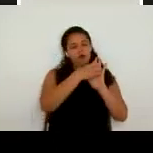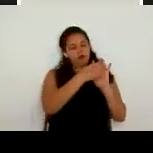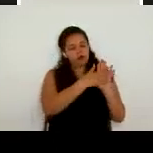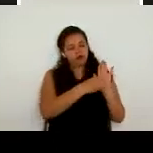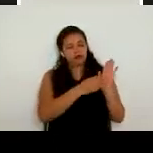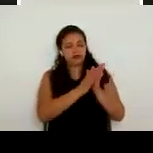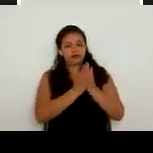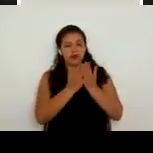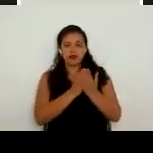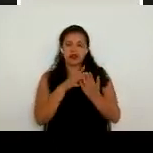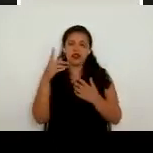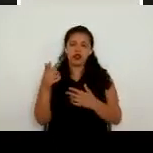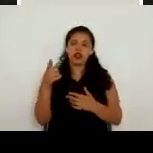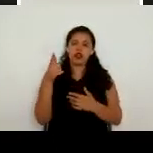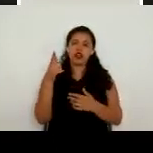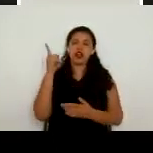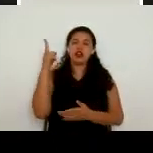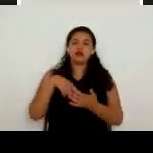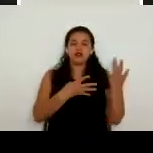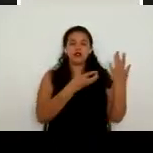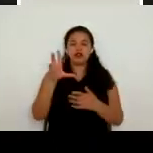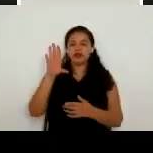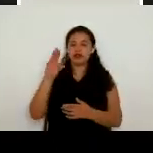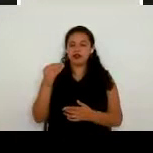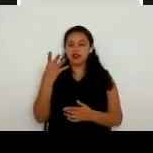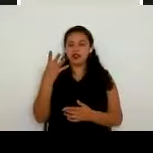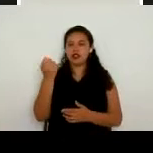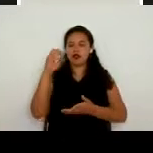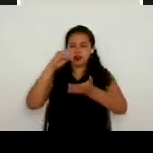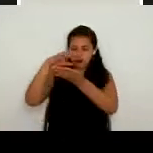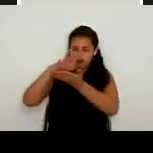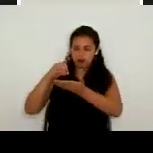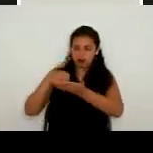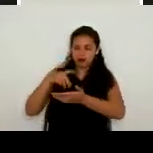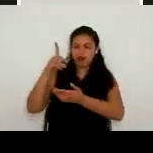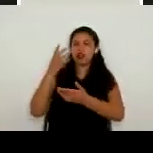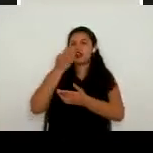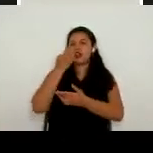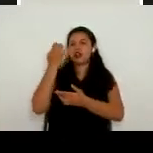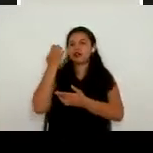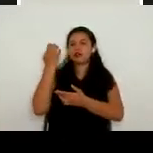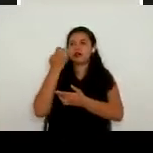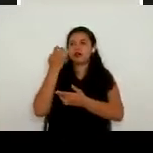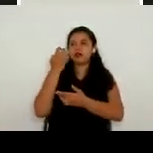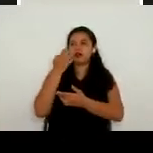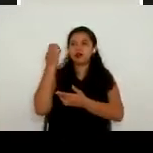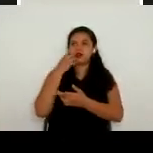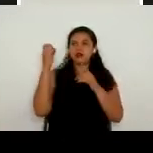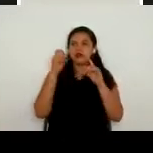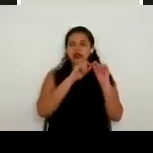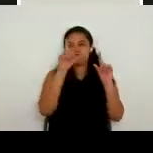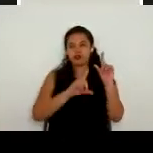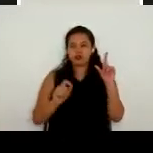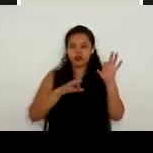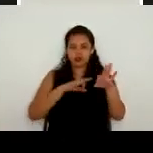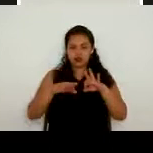cecilia tower en 1999 que está en la escuela nacional de trabajo social y que nos habla también de que